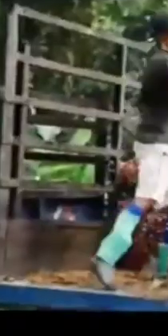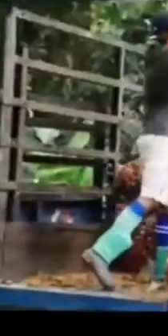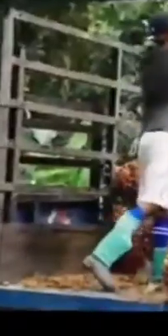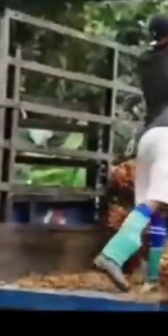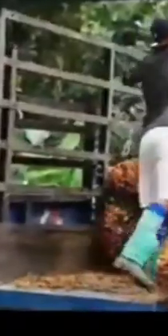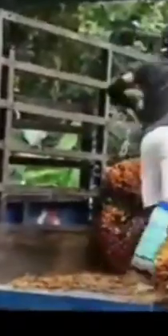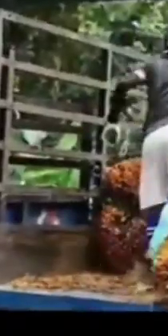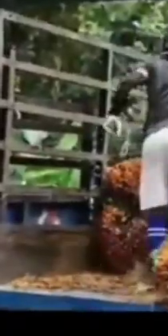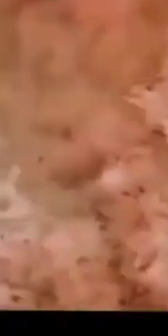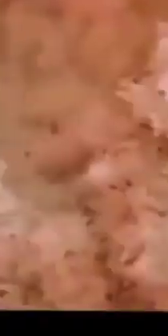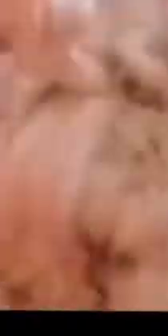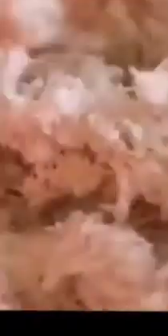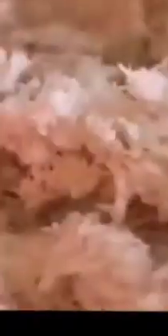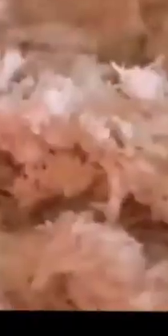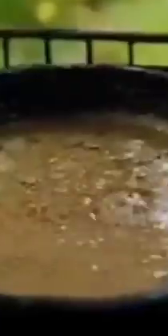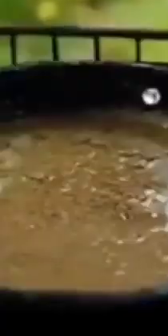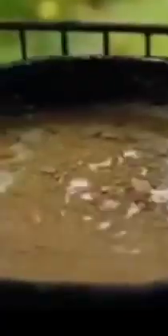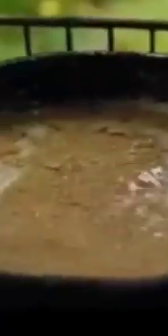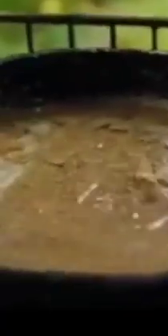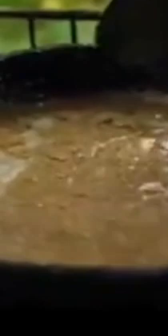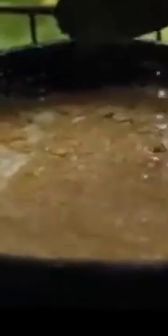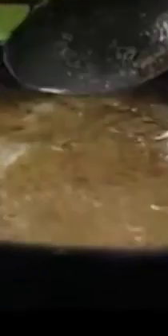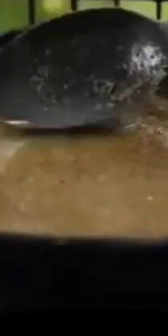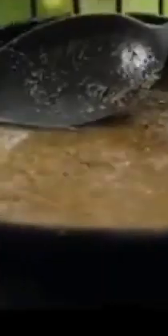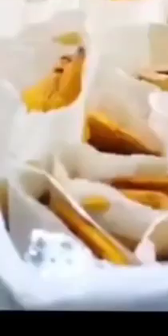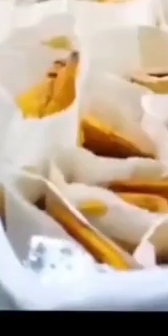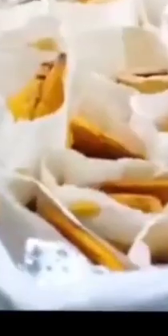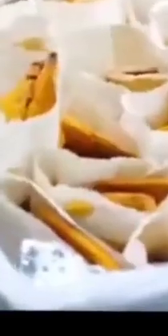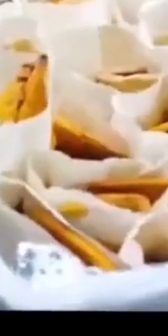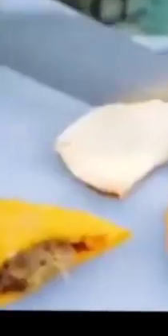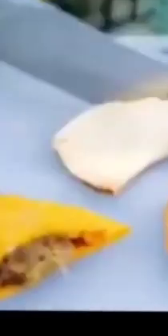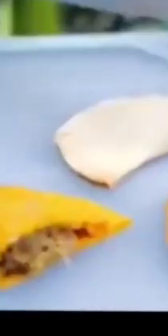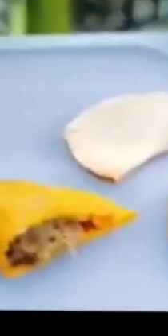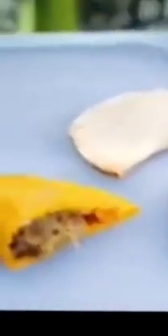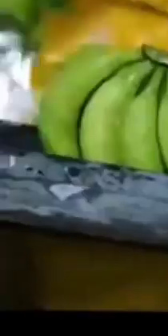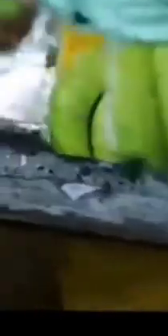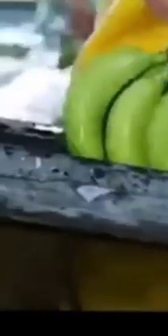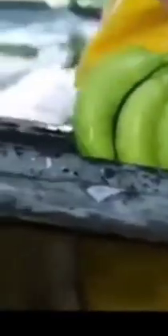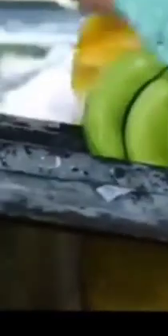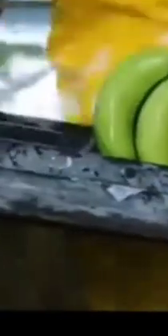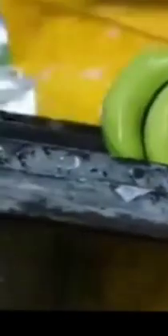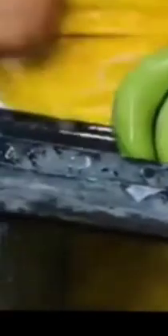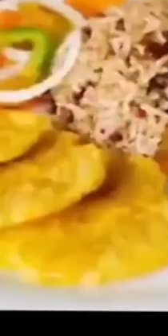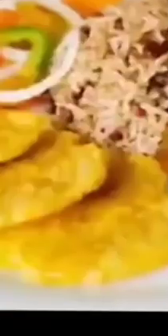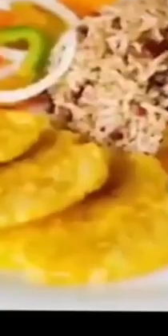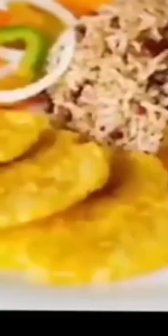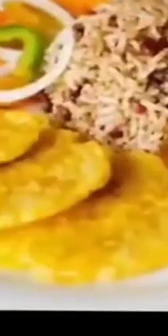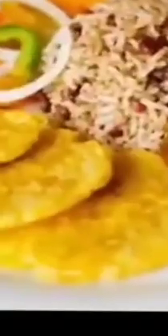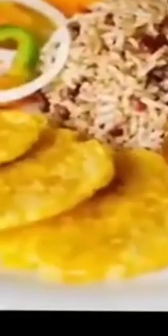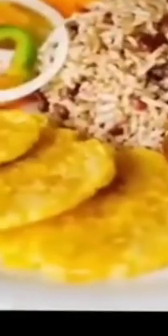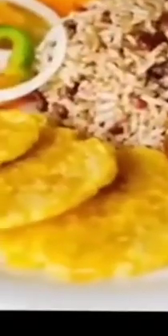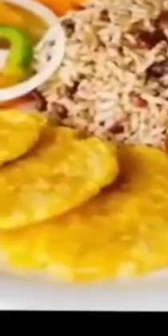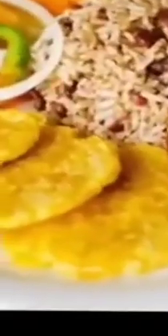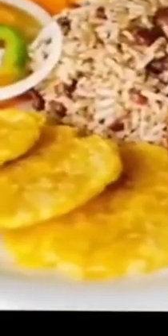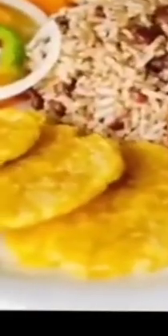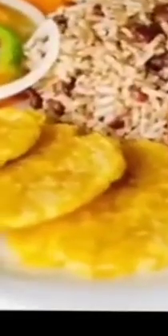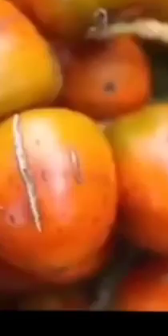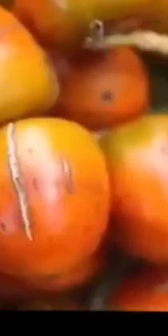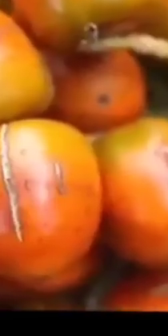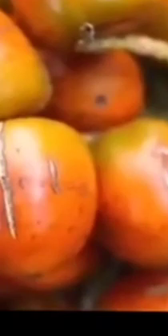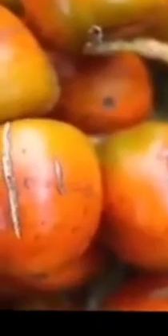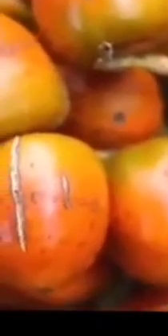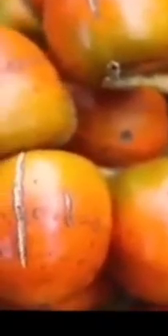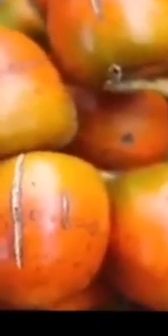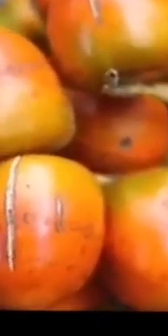apasionada una tierra que huele aceite de coco a Paty a planta y a banano una tierra que sabe a